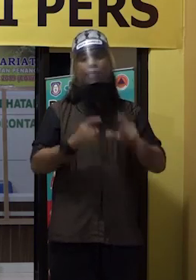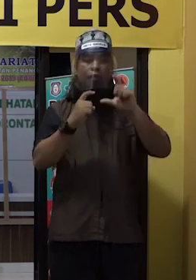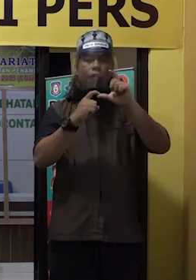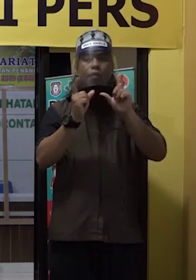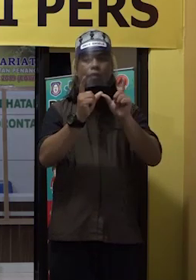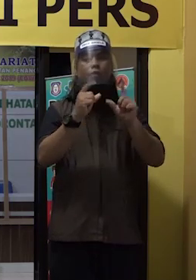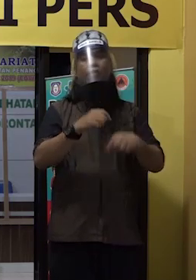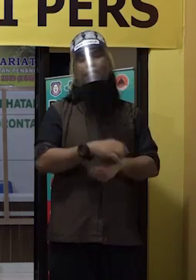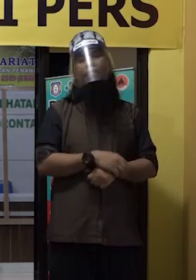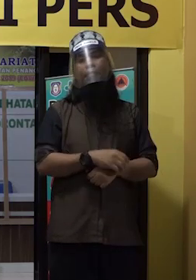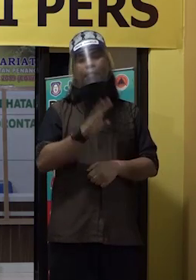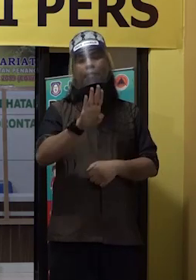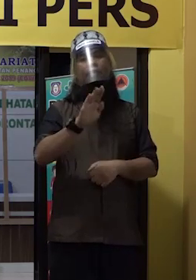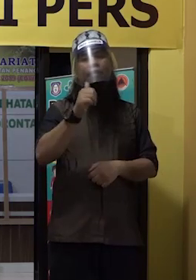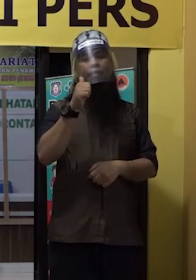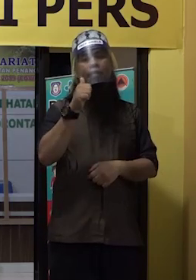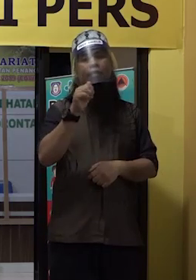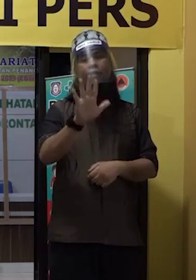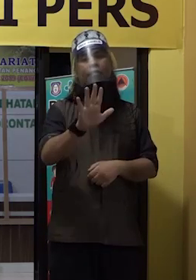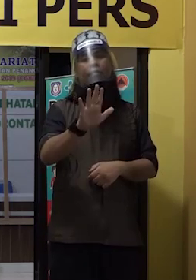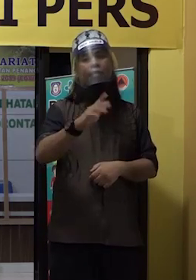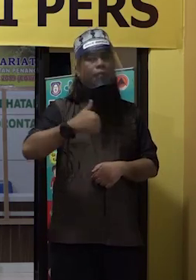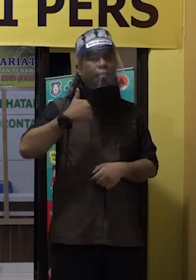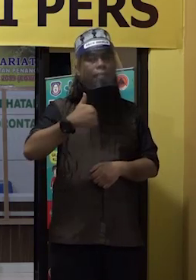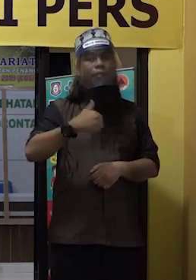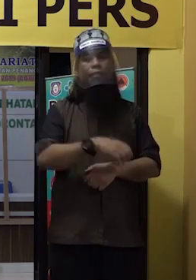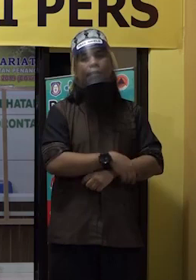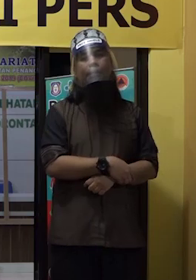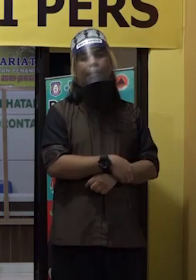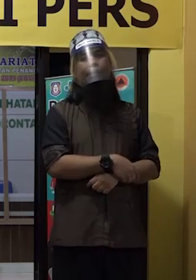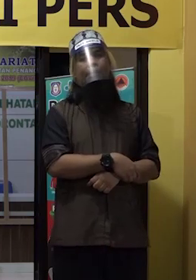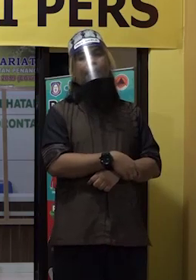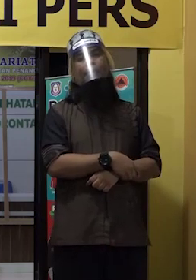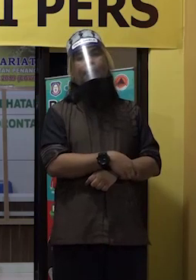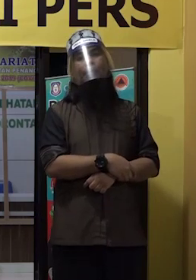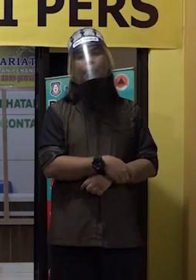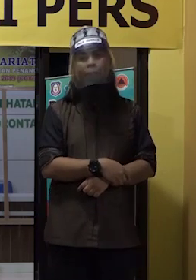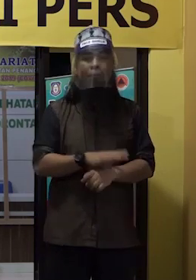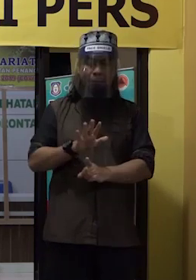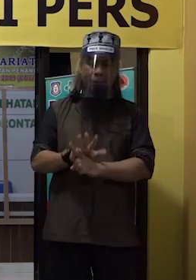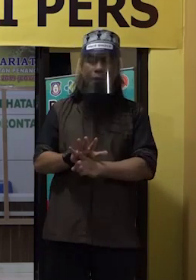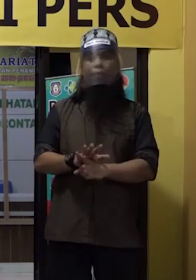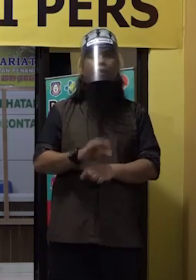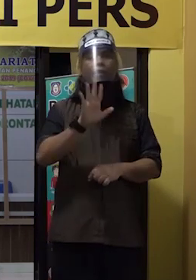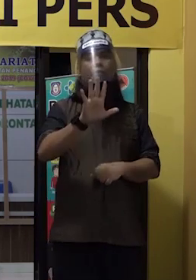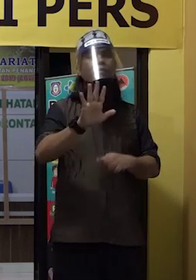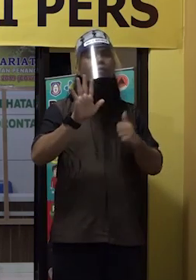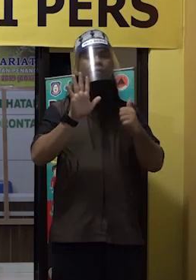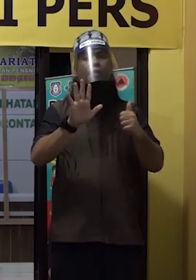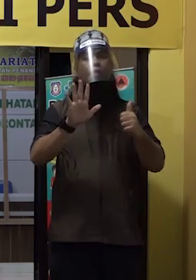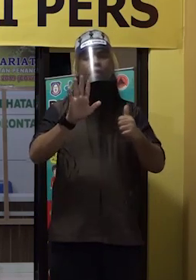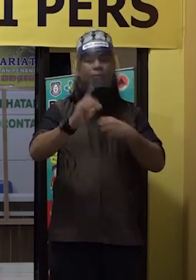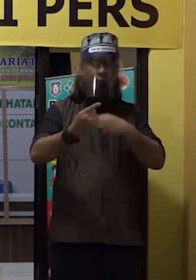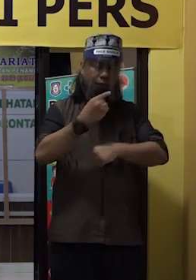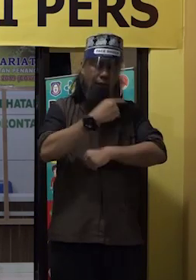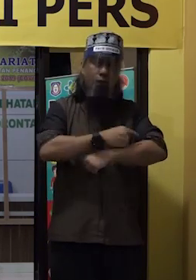kelima PCR-nya negatif, keadaan umum baik, dirawat selama 26 hari. Yang